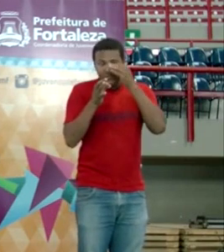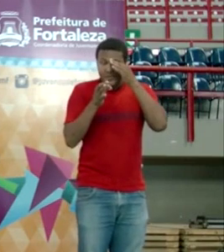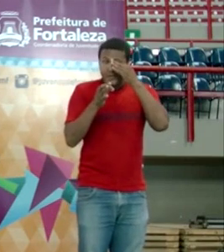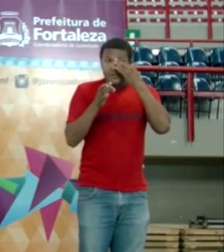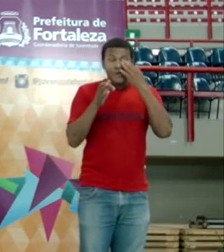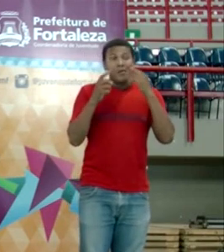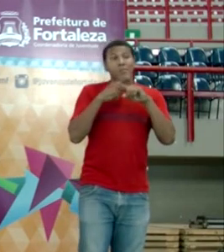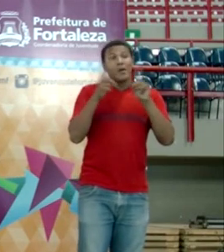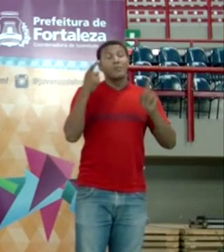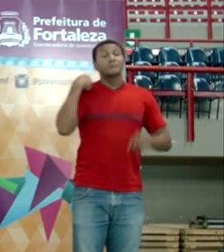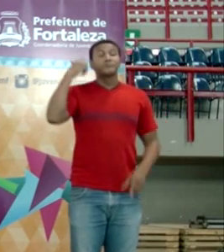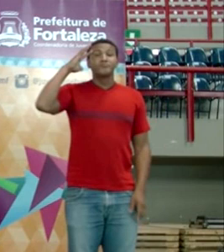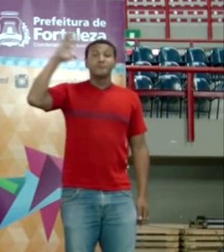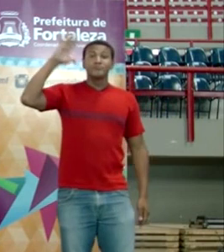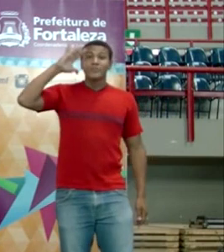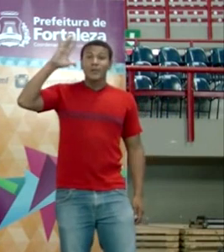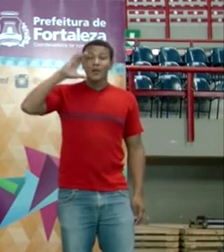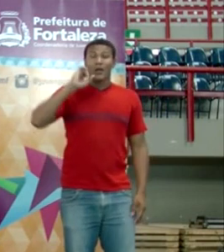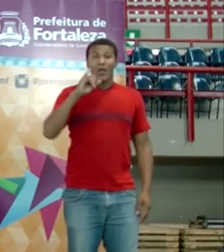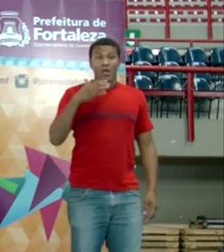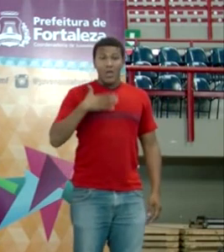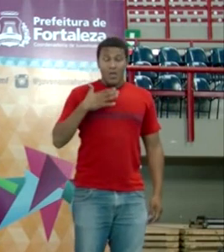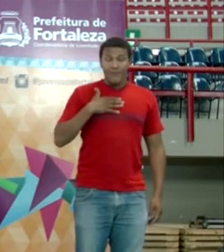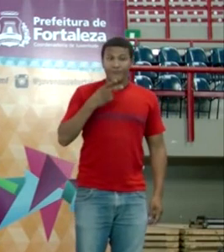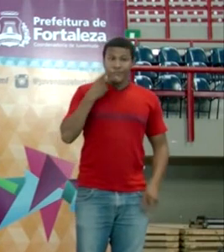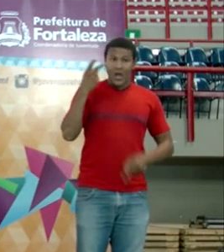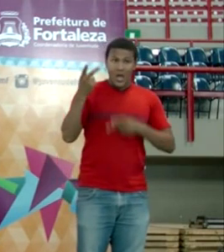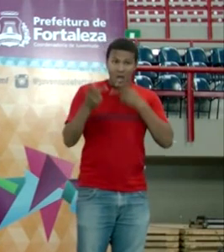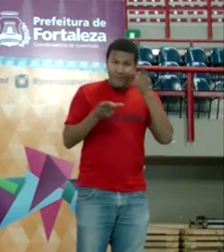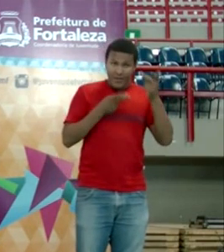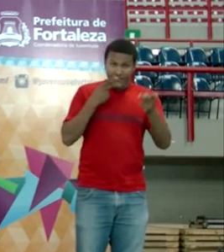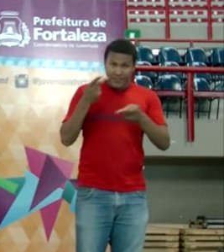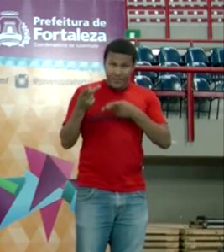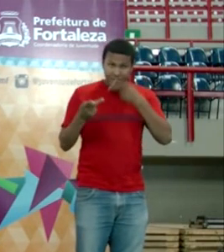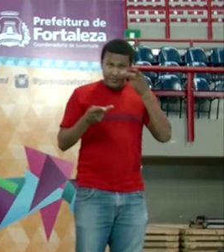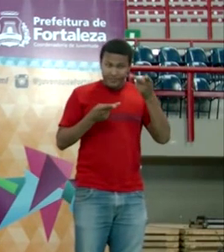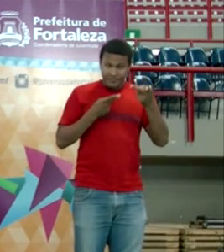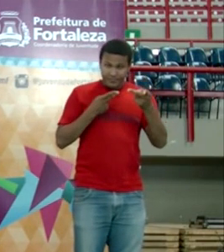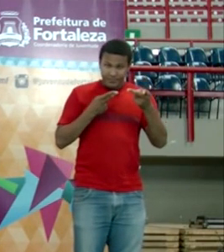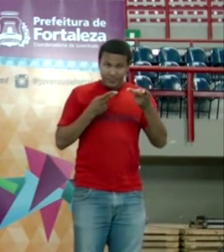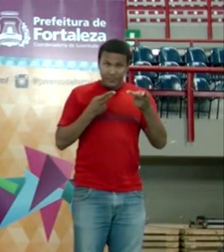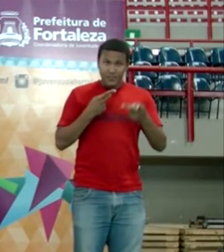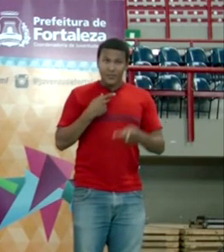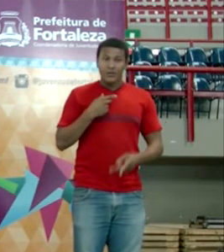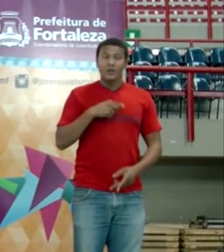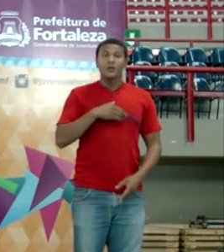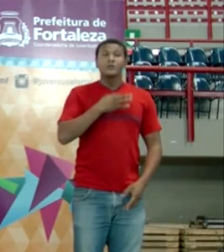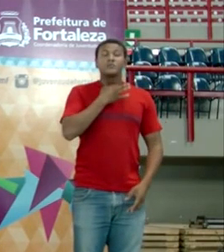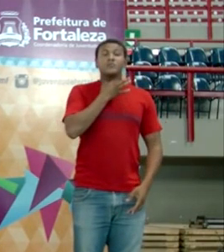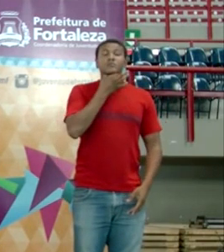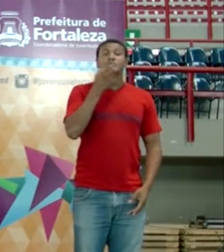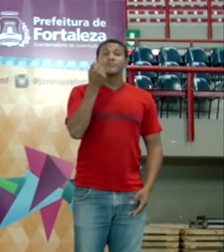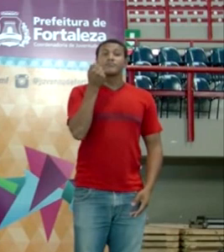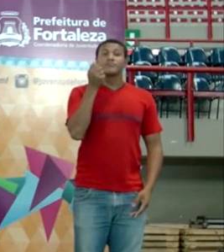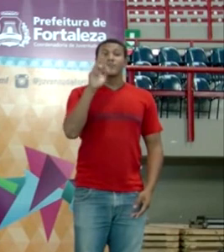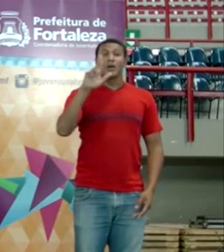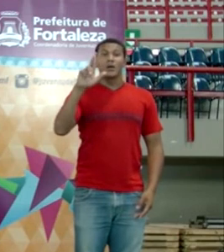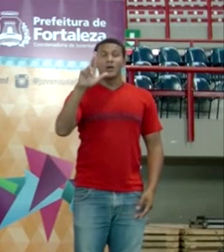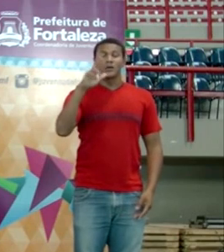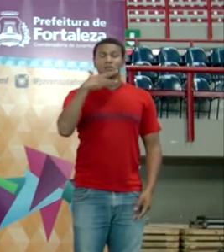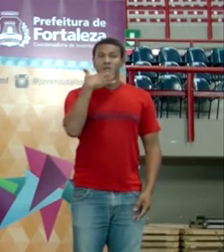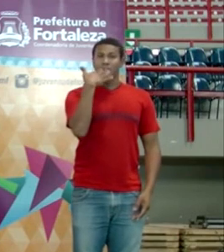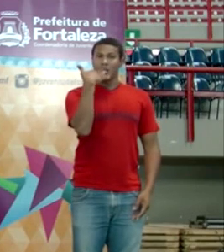Mas imaginem que eu estou falando, o ar está passando pelas minhas cordas